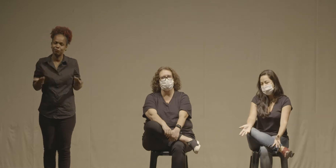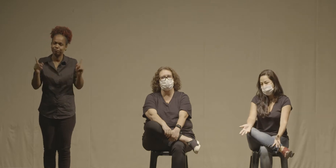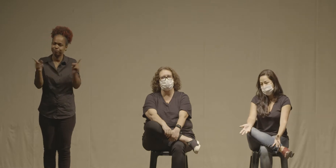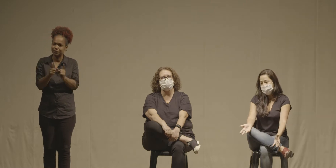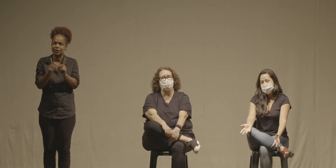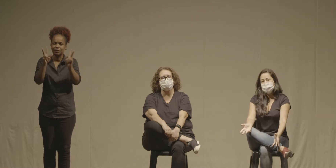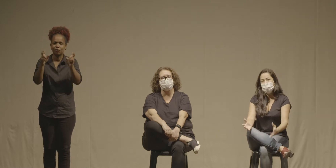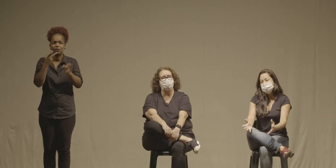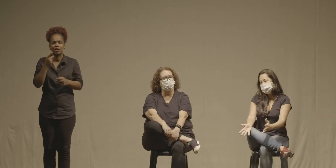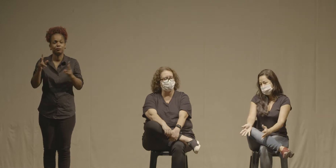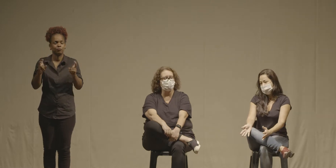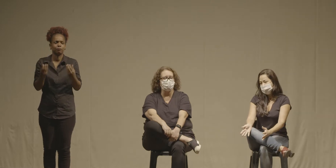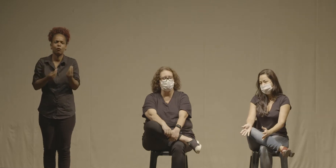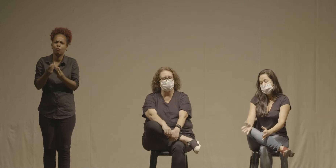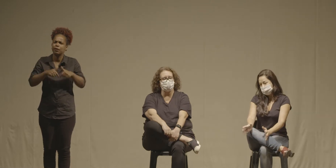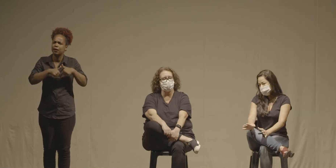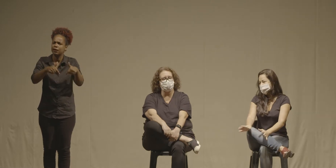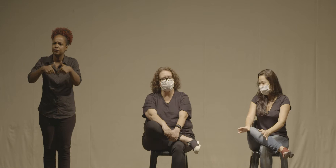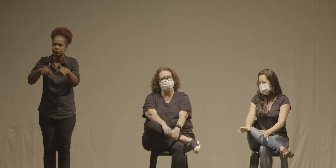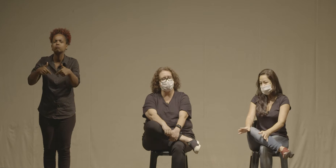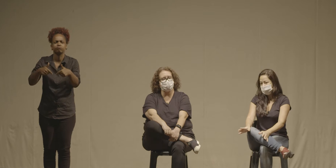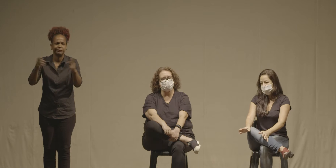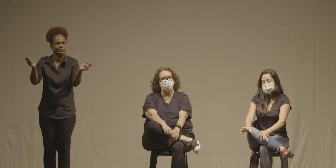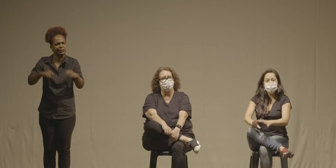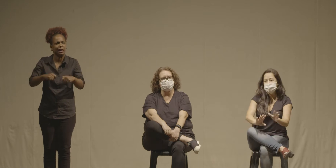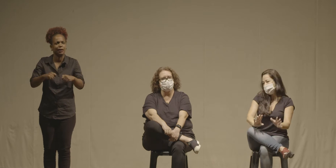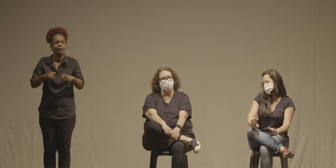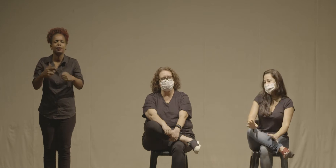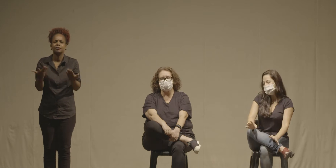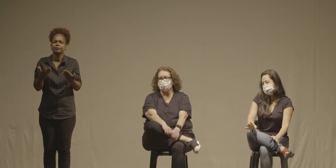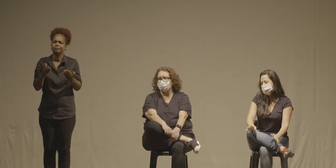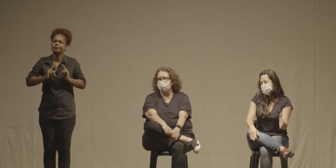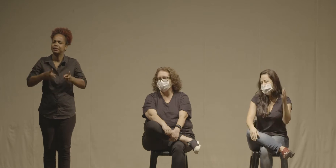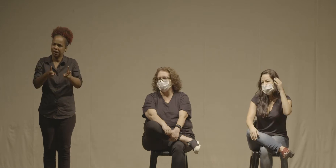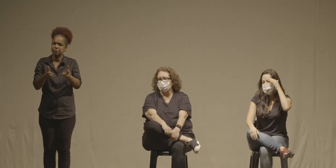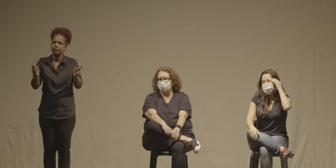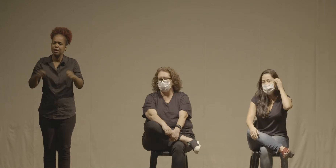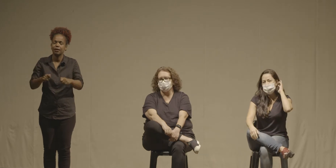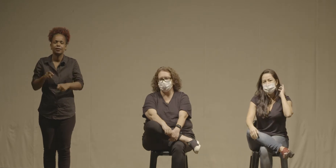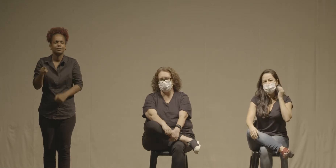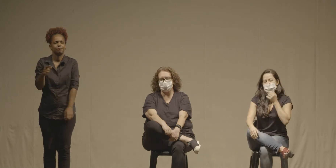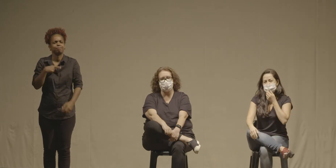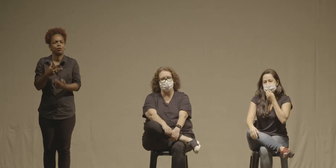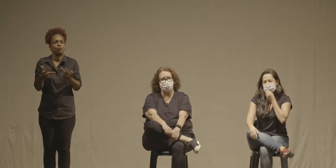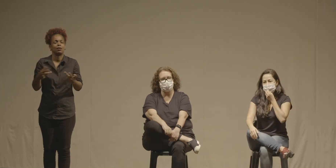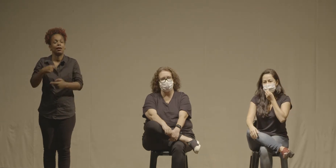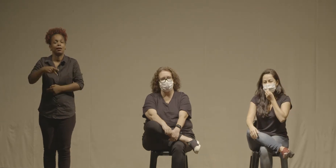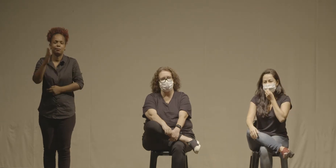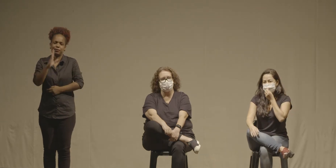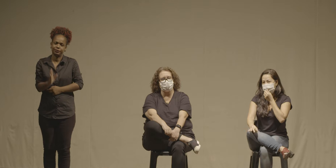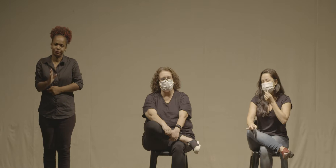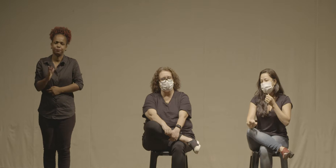a gente vai falar, né? Como fazer? É possível fazer, sempre é possível. Se tem uma coisa que o brasileiro